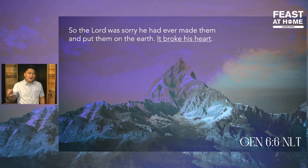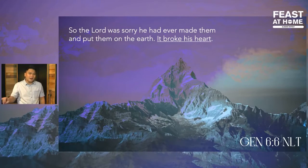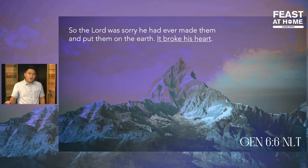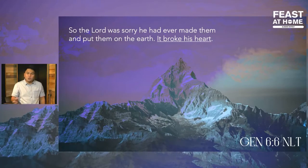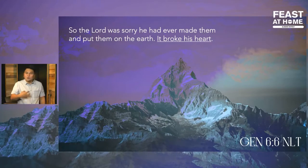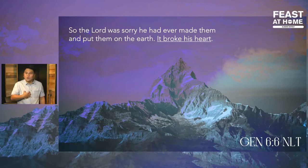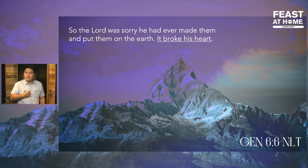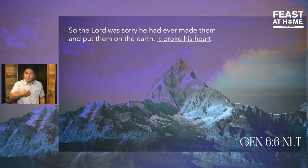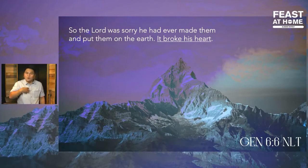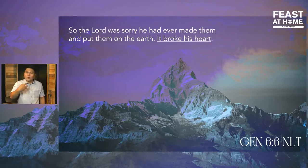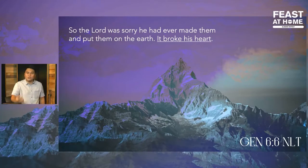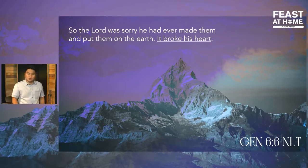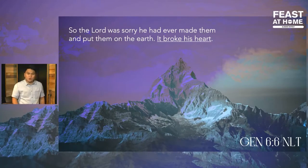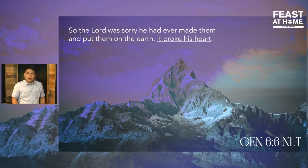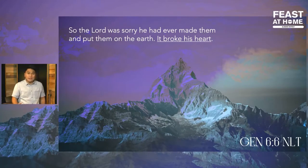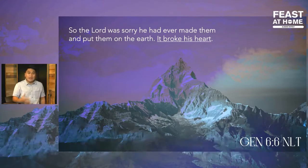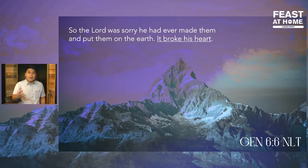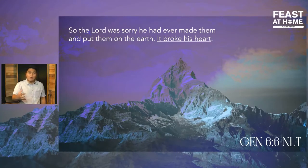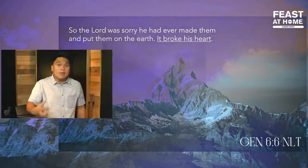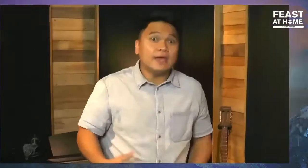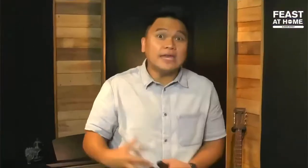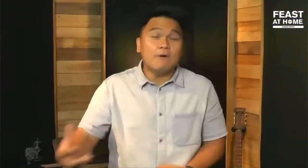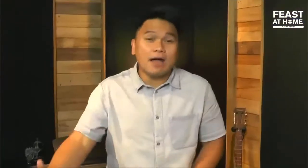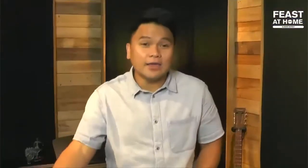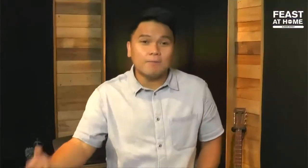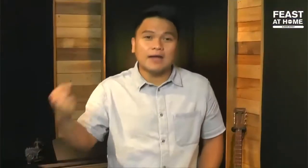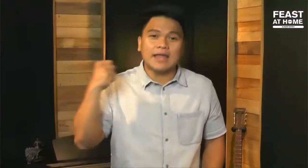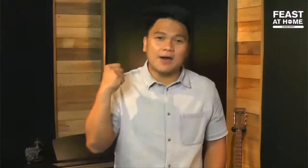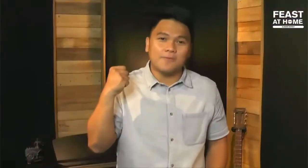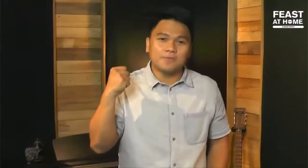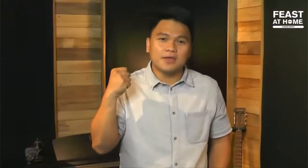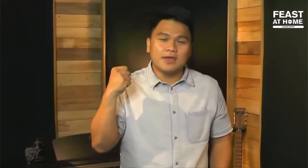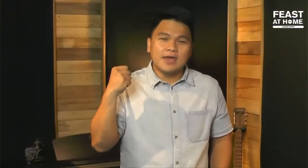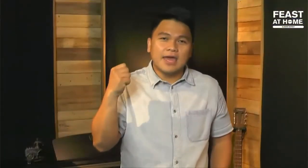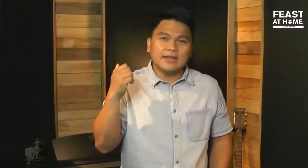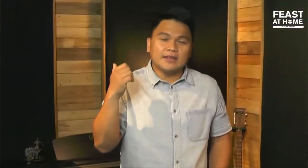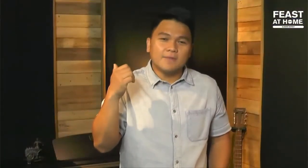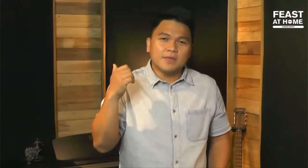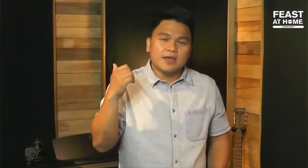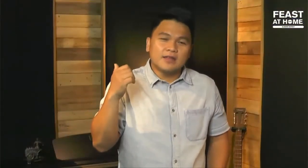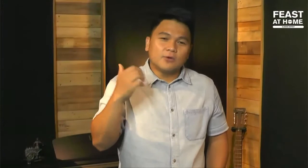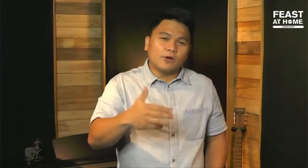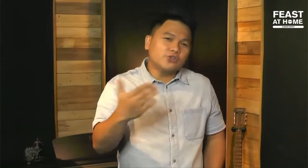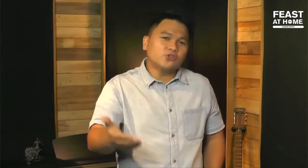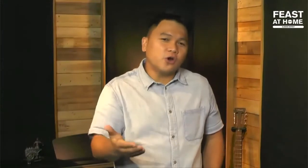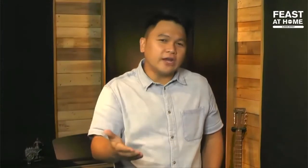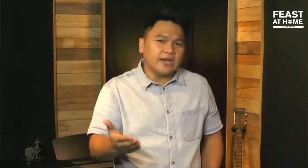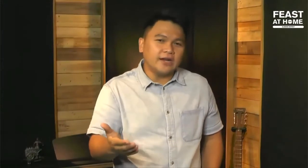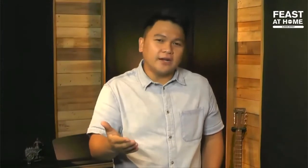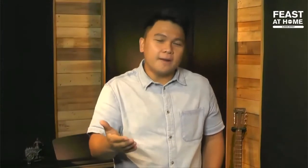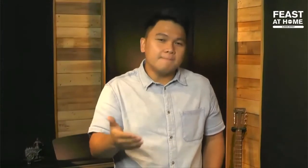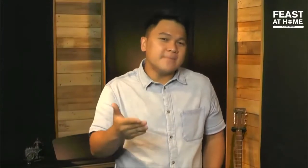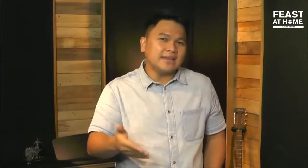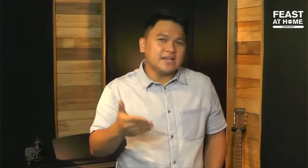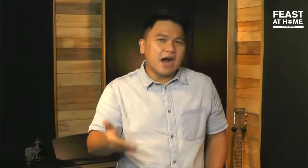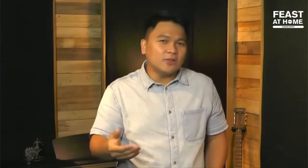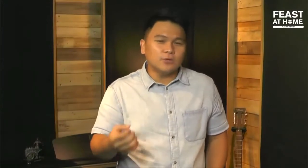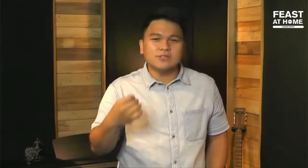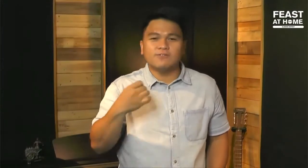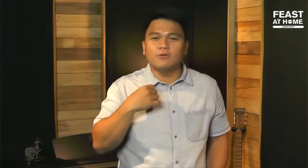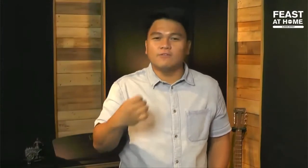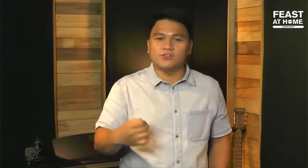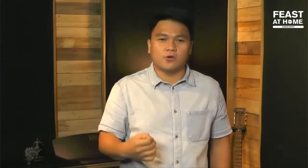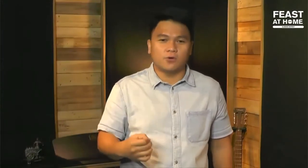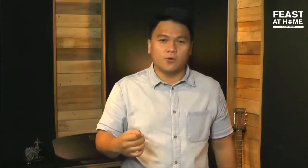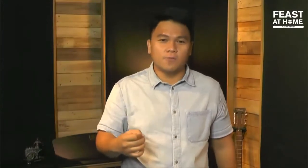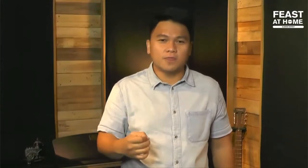his heart. So the Lord was sorry na ano, na ginawa niya yung mga tao. And the word sorry here meant God was